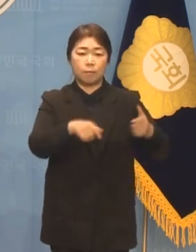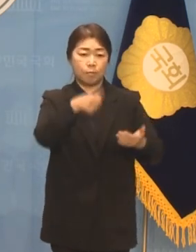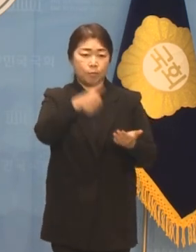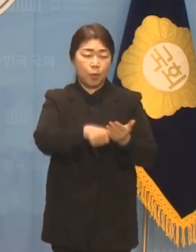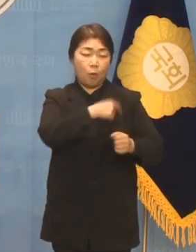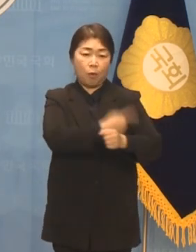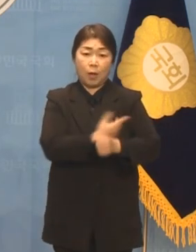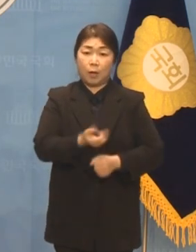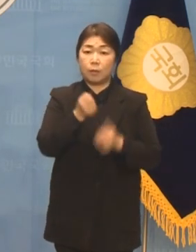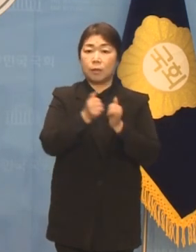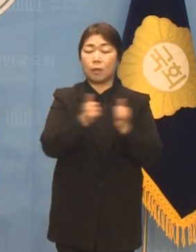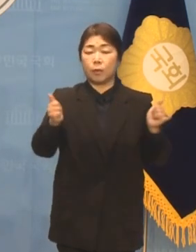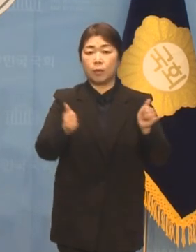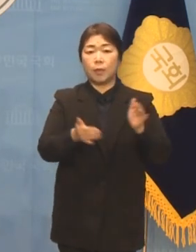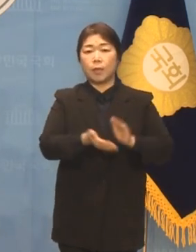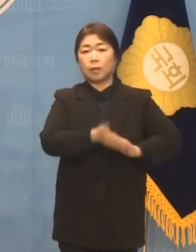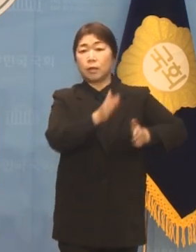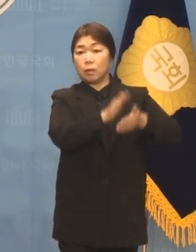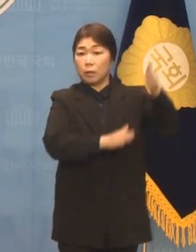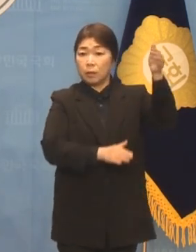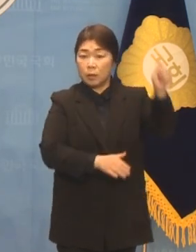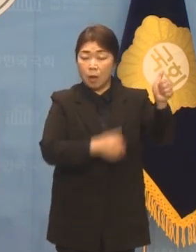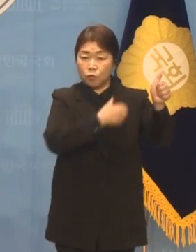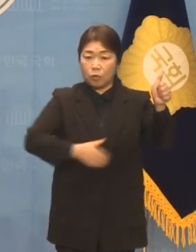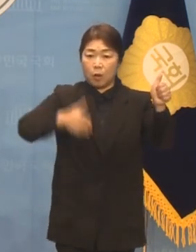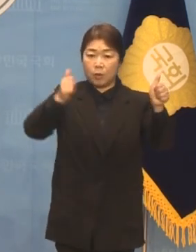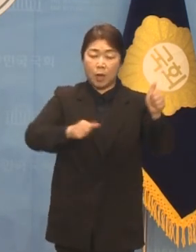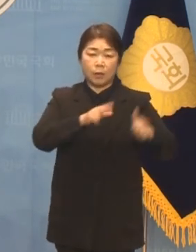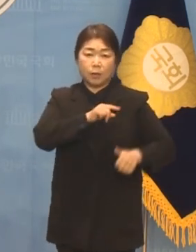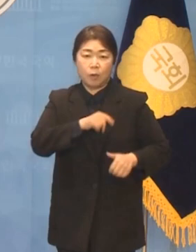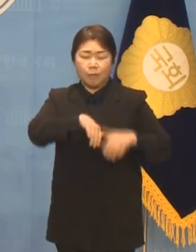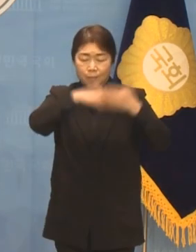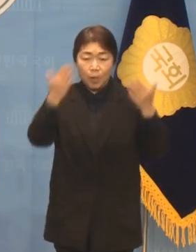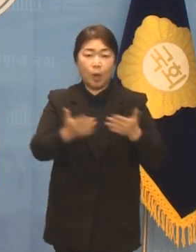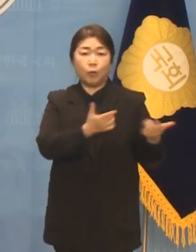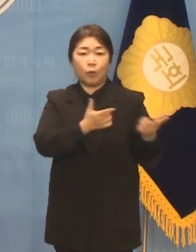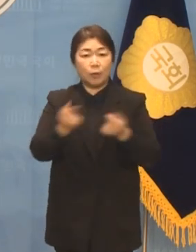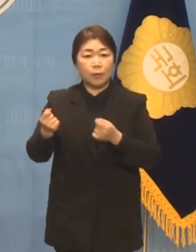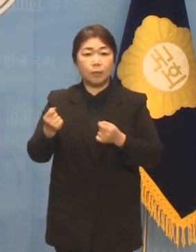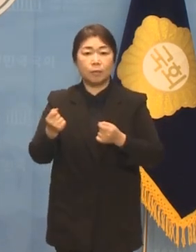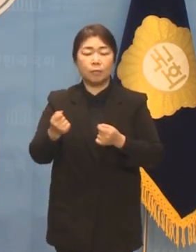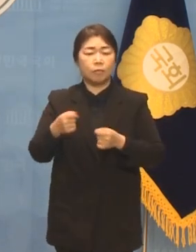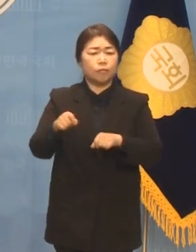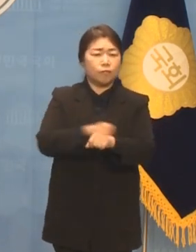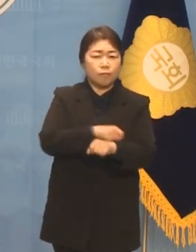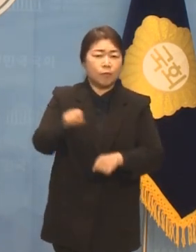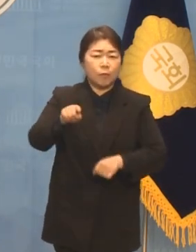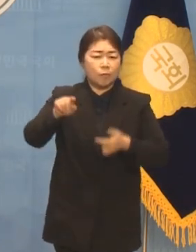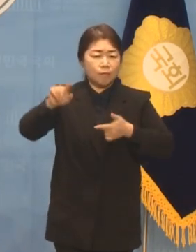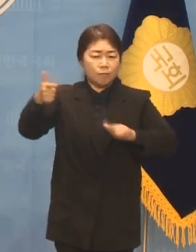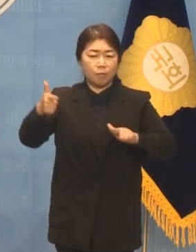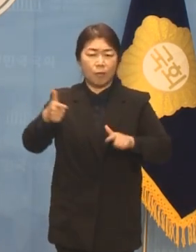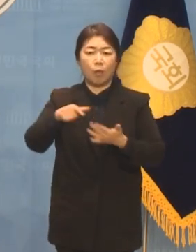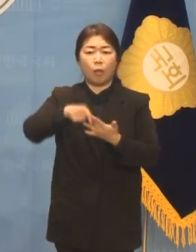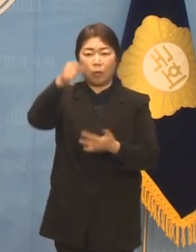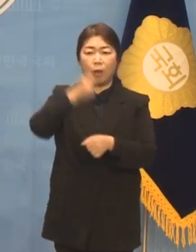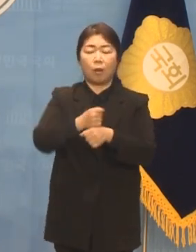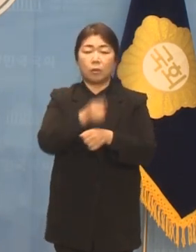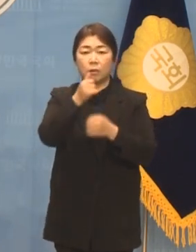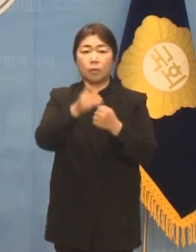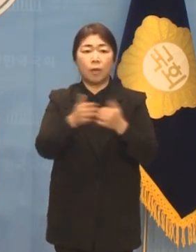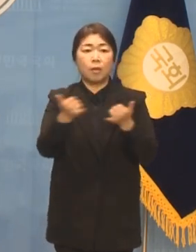분들께서는 시장과 구청장, 시의원, 구의원을 달리 선택하여 인물